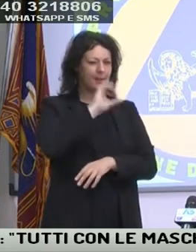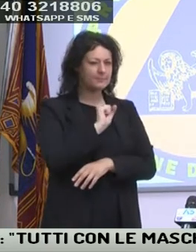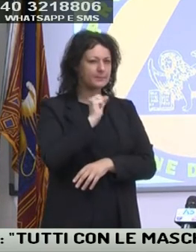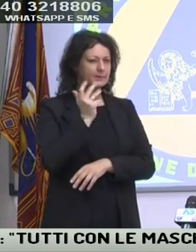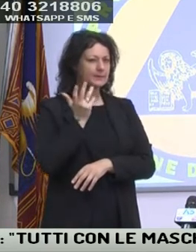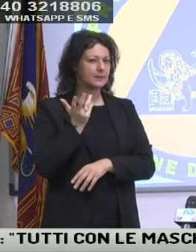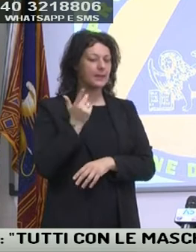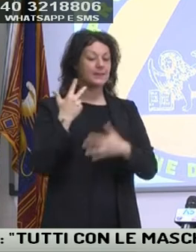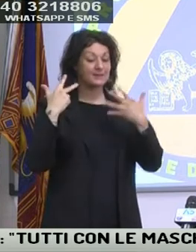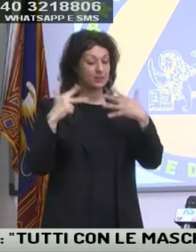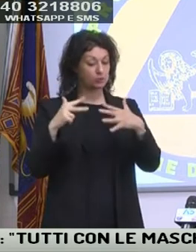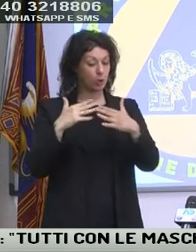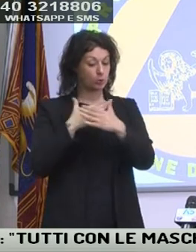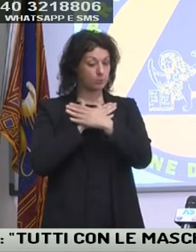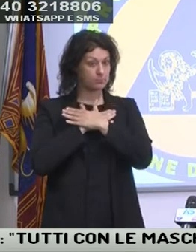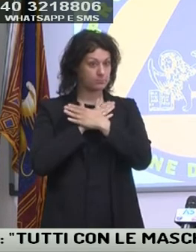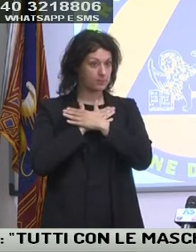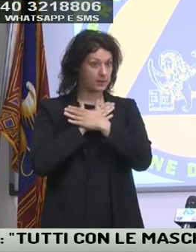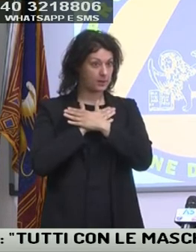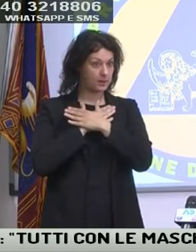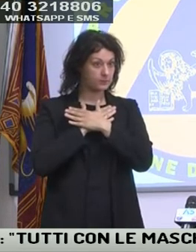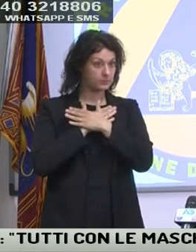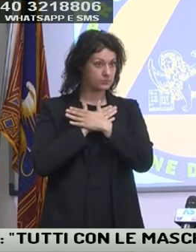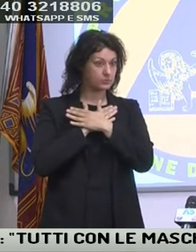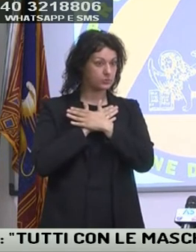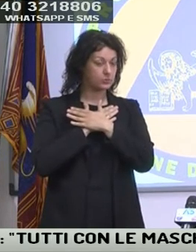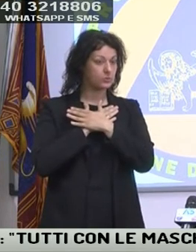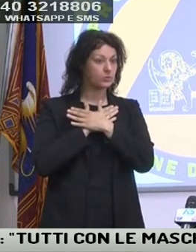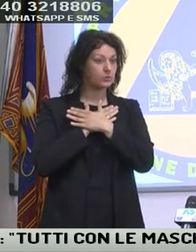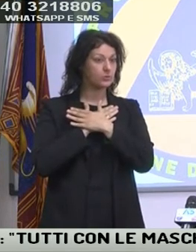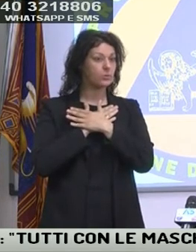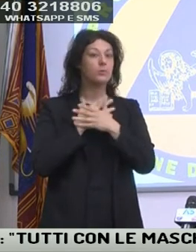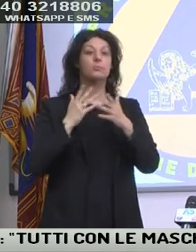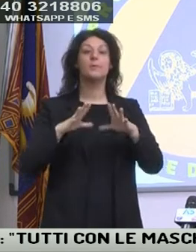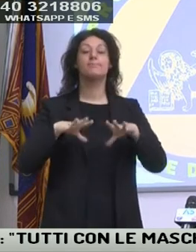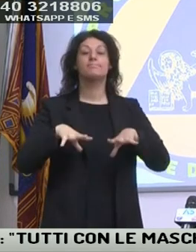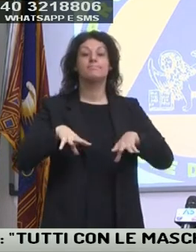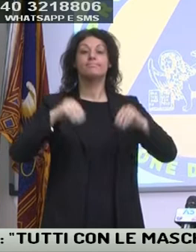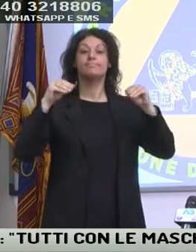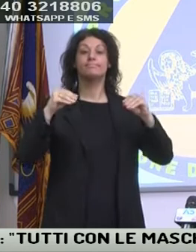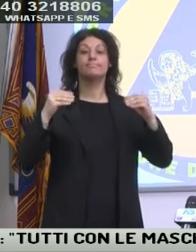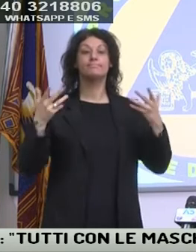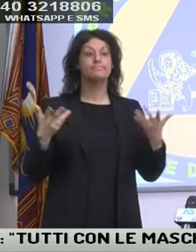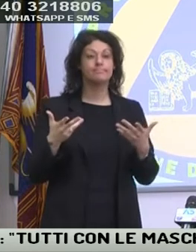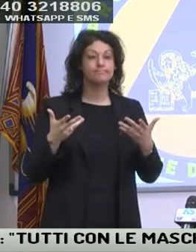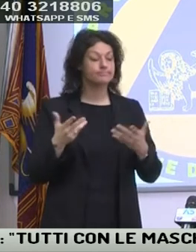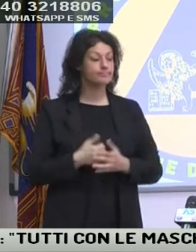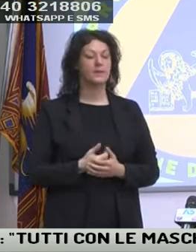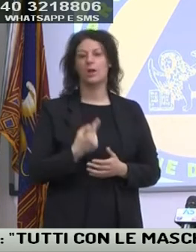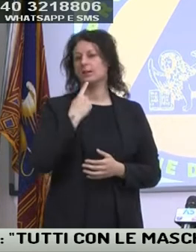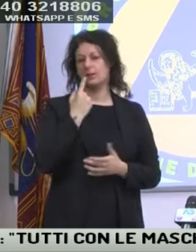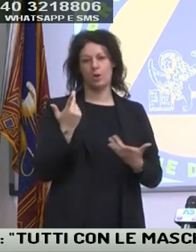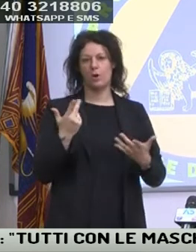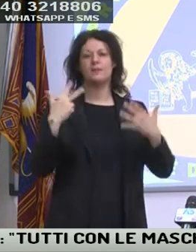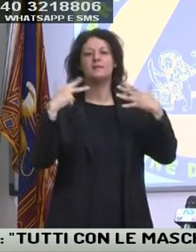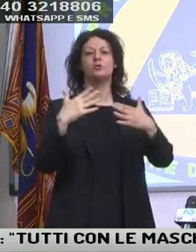data anche per rimettere in moto il turismo. Ma guardate, io penso che il 18 si debbano accendere i